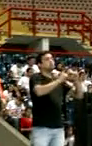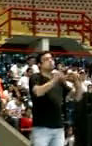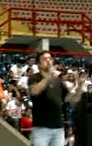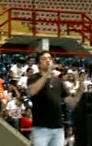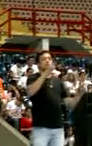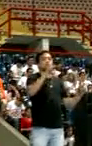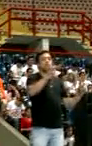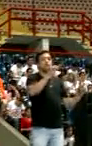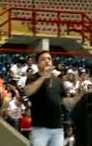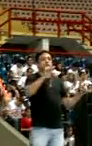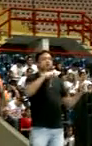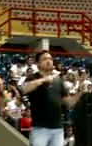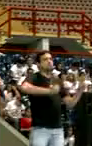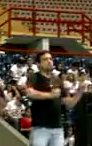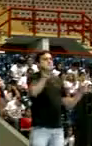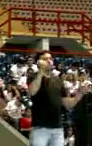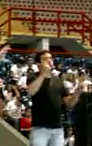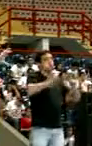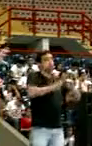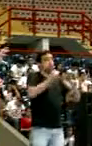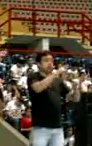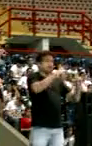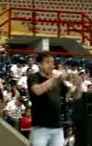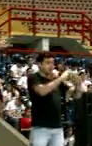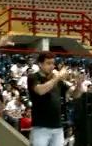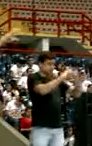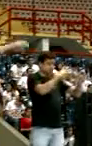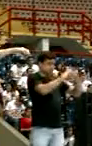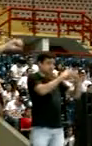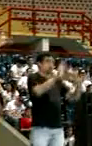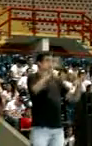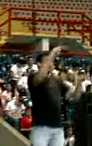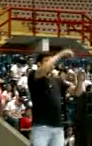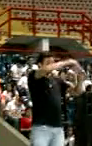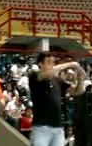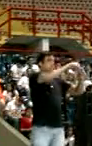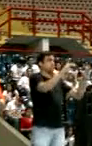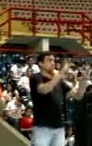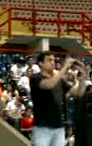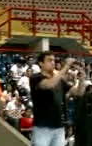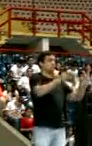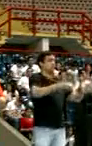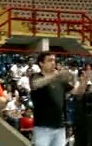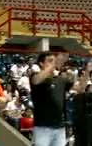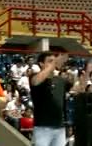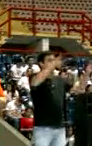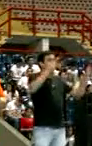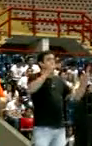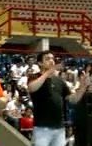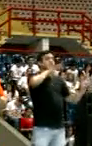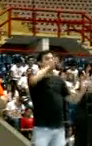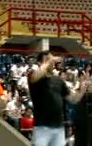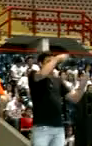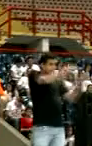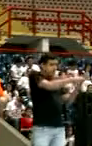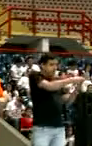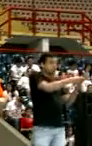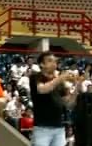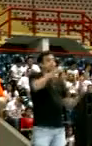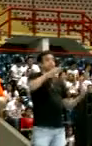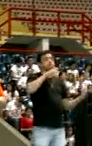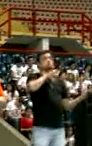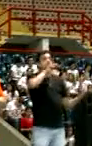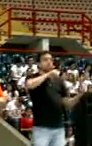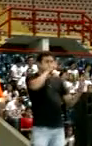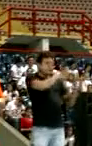essas comunas estão revoltadas? Porque a cidade era dentro do feudo. Ela paga impostos?